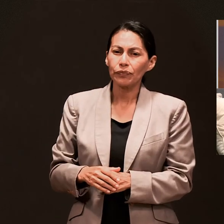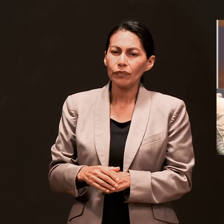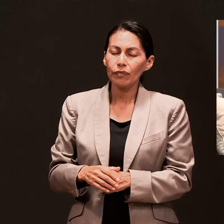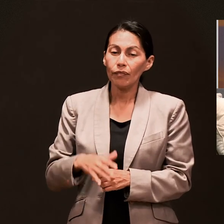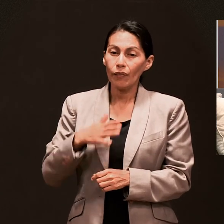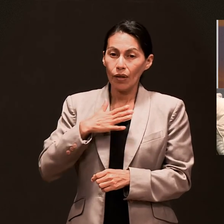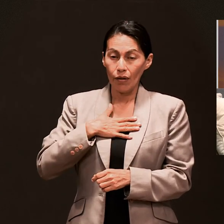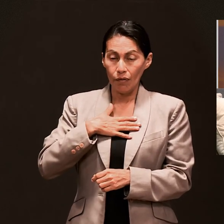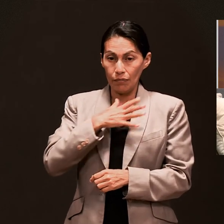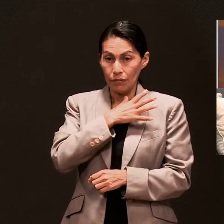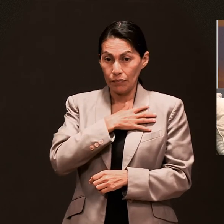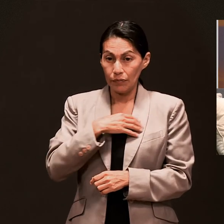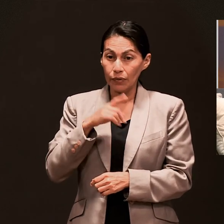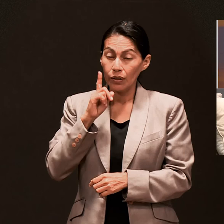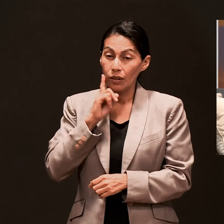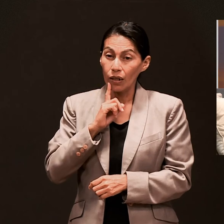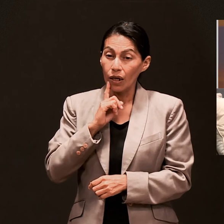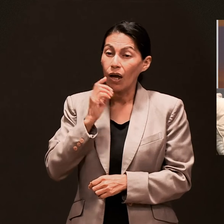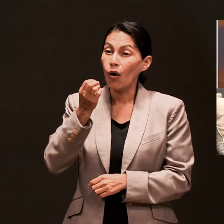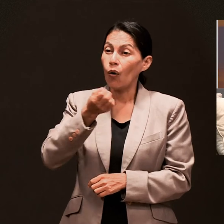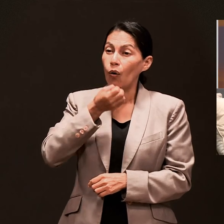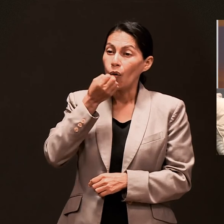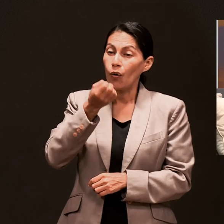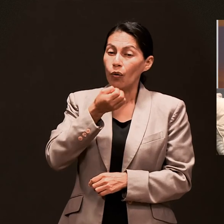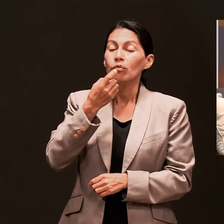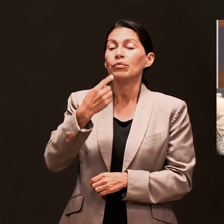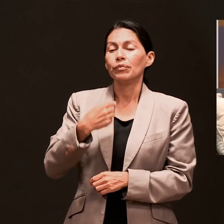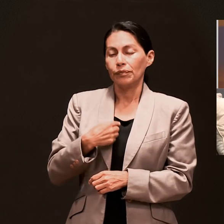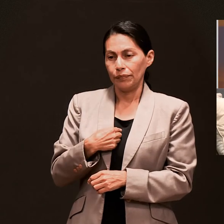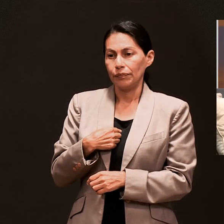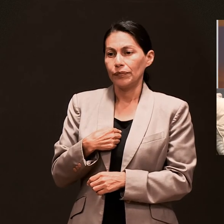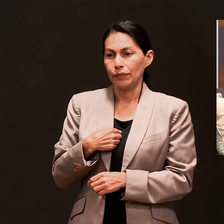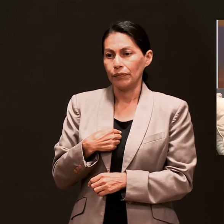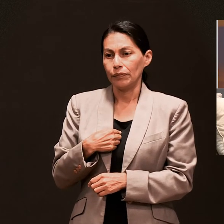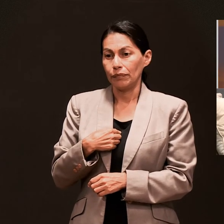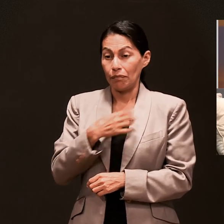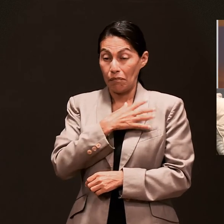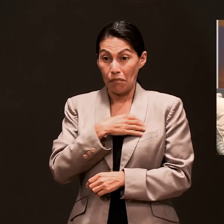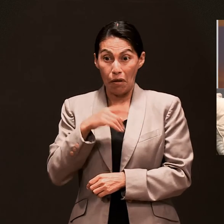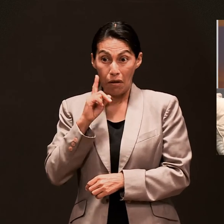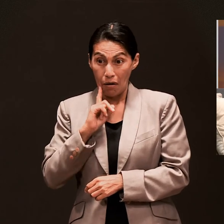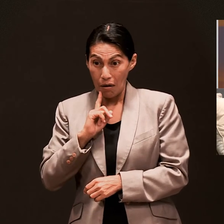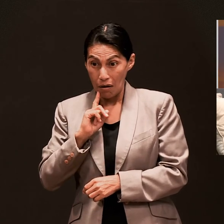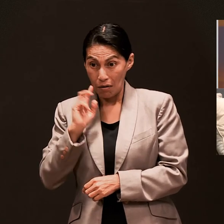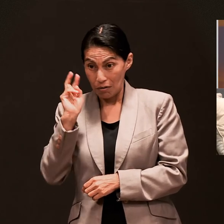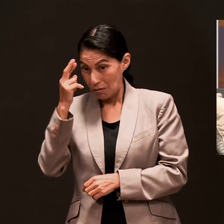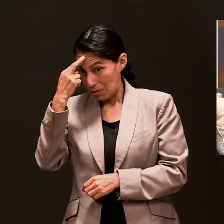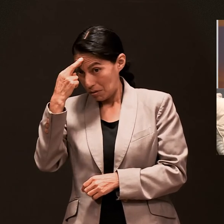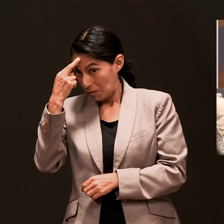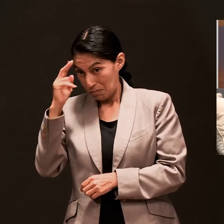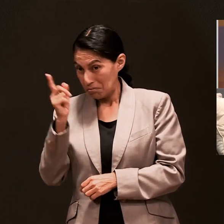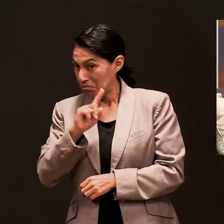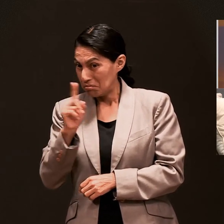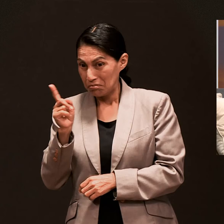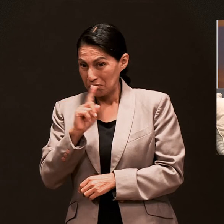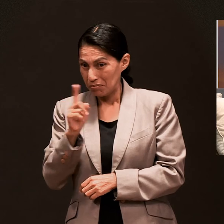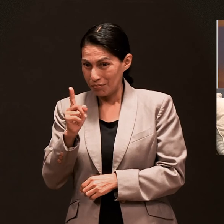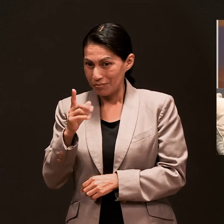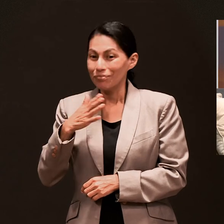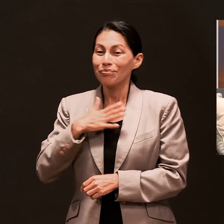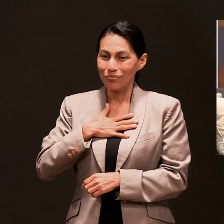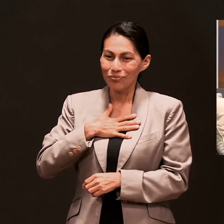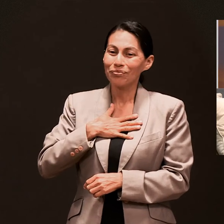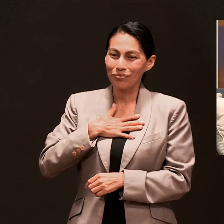los niños son maravillosos y mi hija oro por mí ella dice que no se acuerda